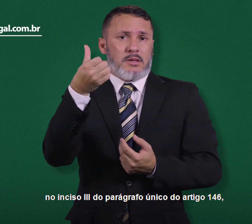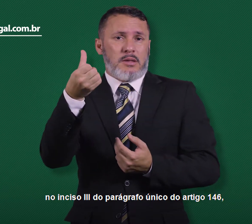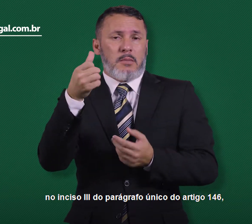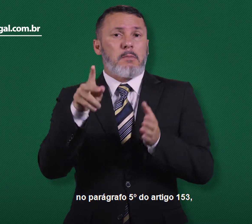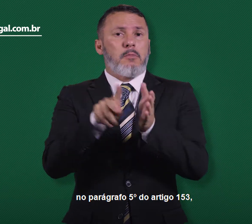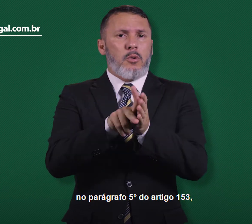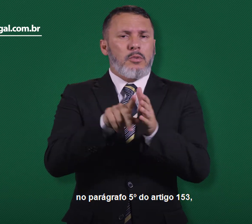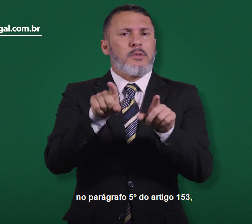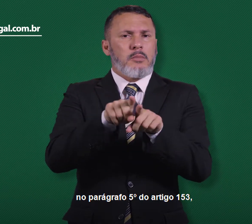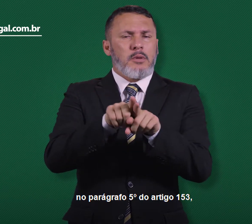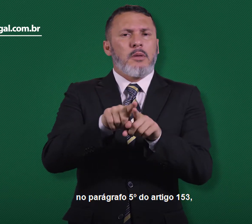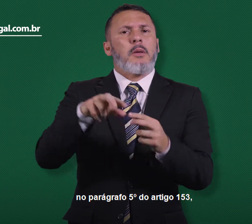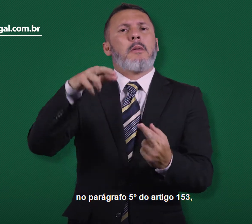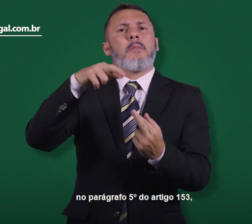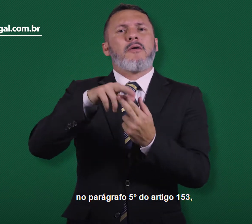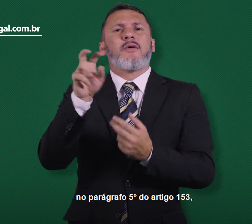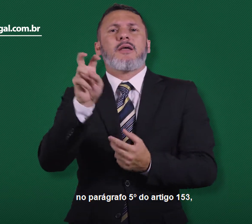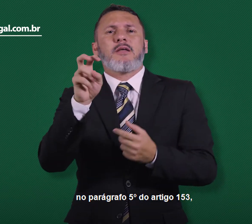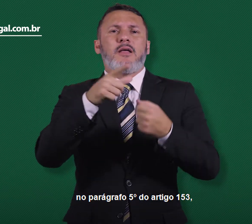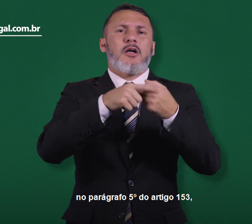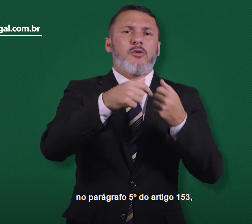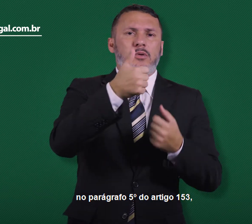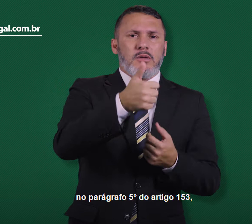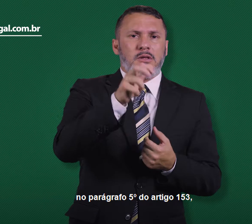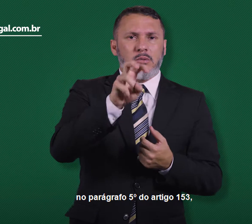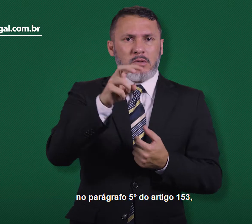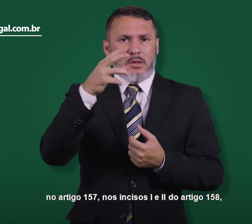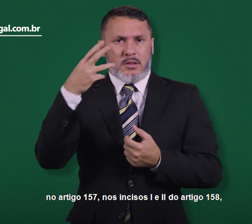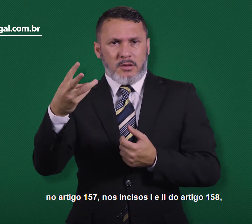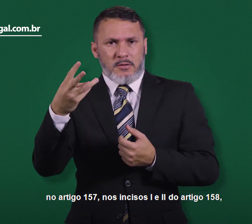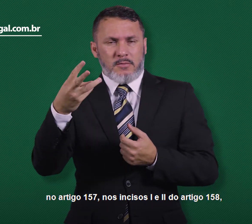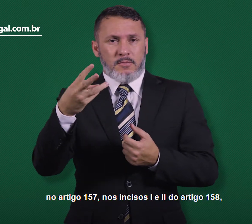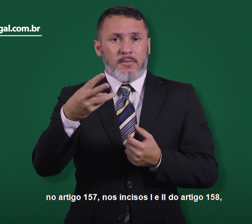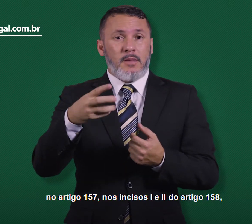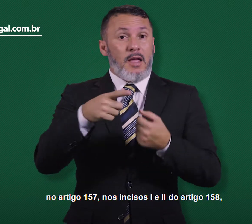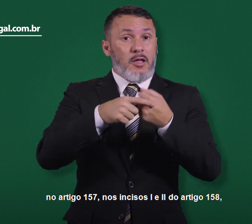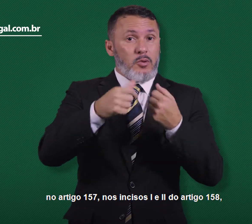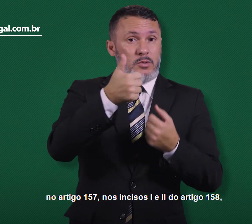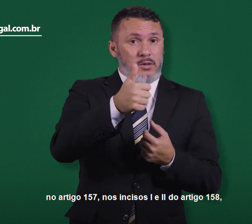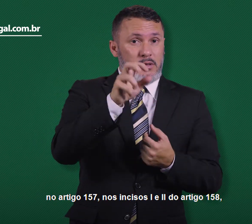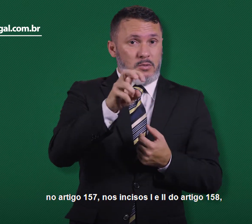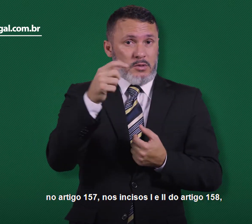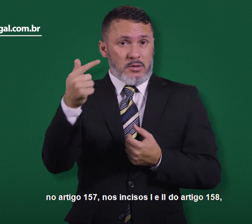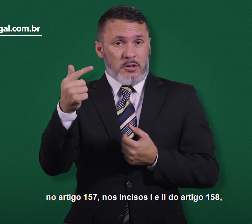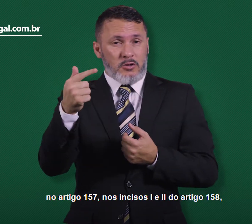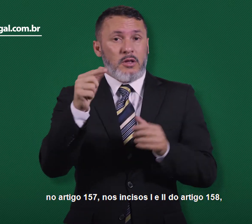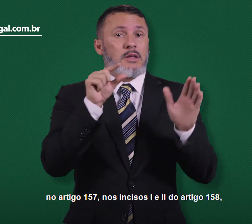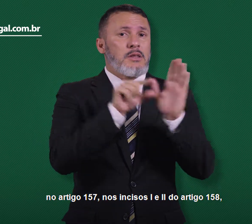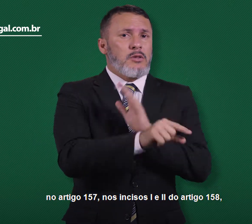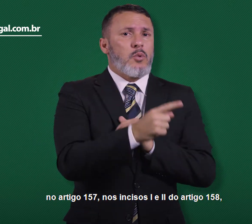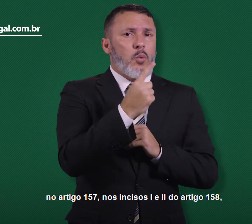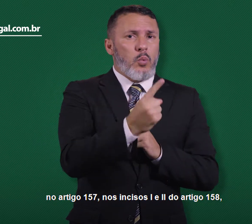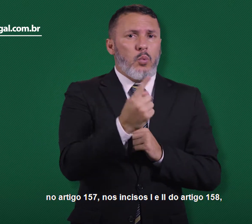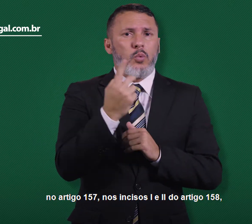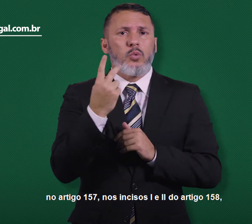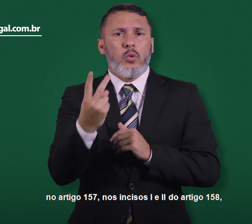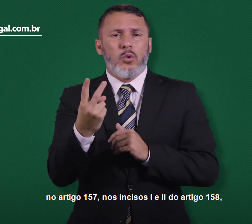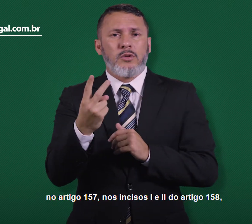146, no parágrafo 5º do artigo 153, no artigo 157, nos incisos 1 e 2 do